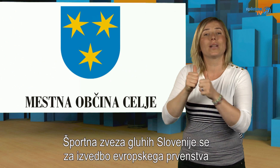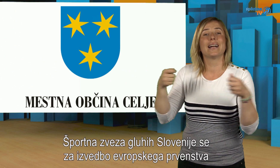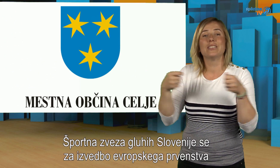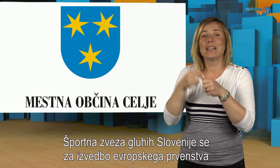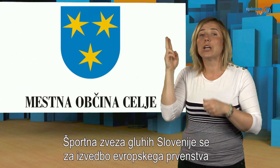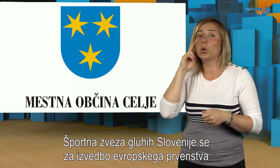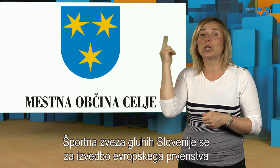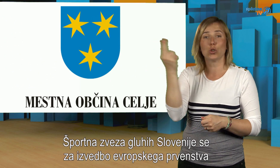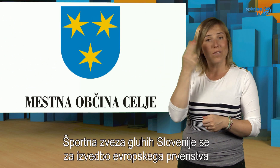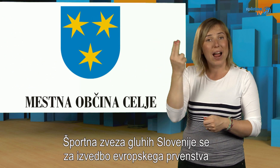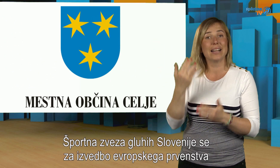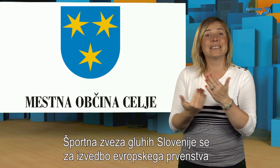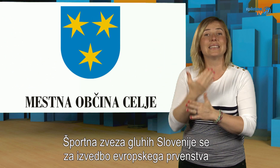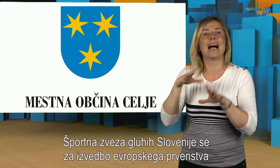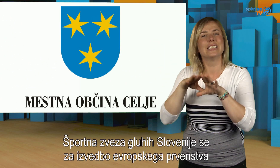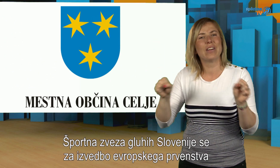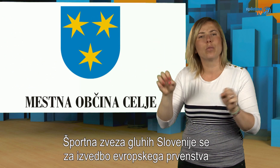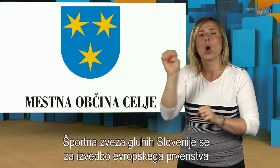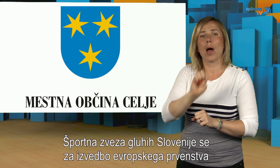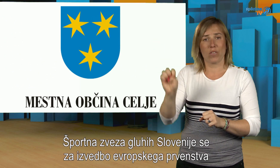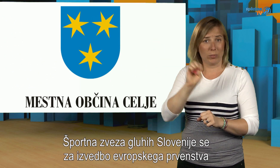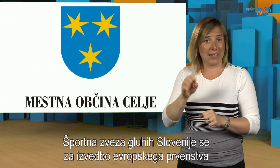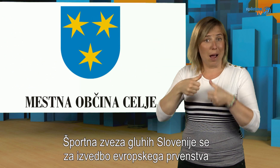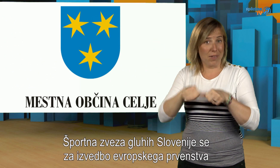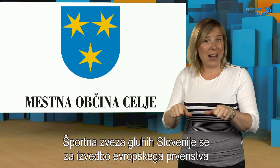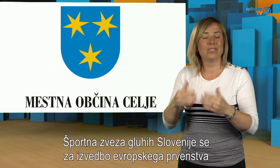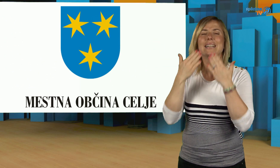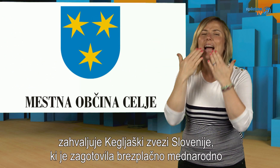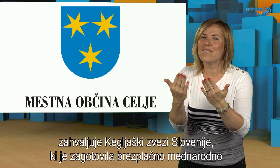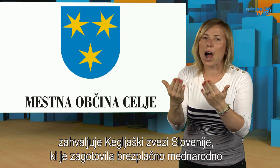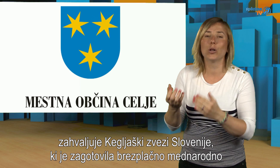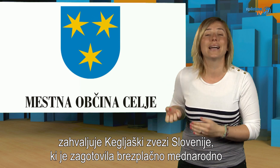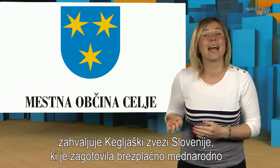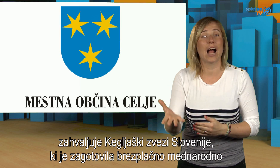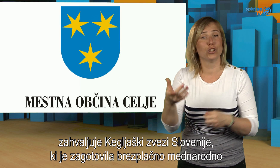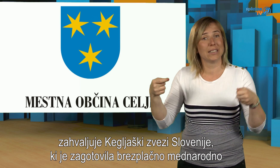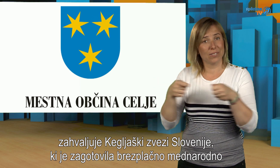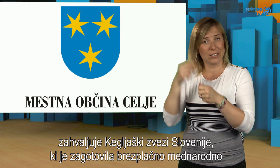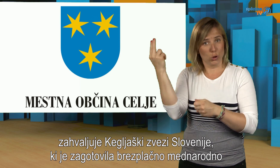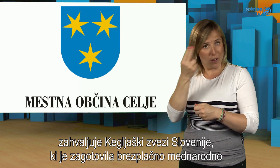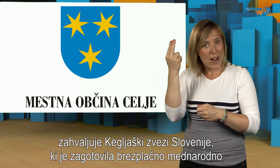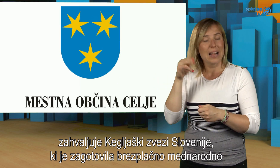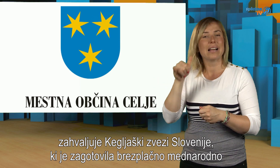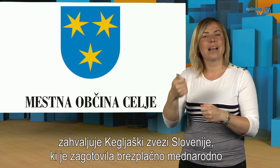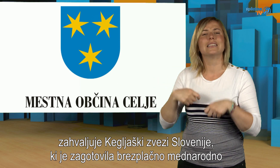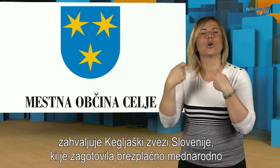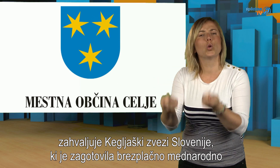Športna zveza gluhih Slovenije se za izvedbo Evropskega prvenstva zahvaljuje Kegljaški zvezi Slovenije, ki je zagotovila